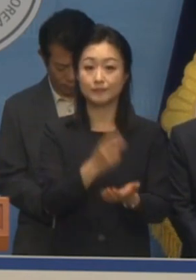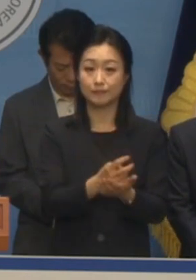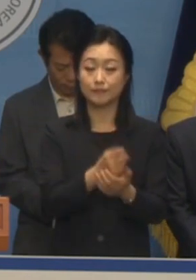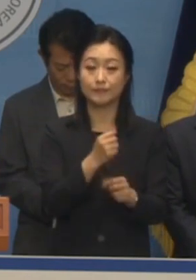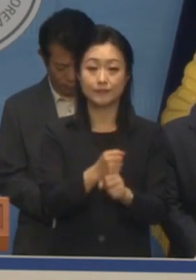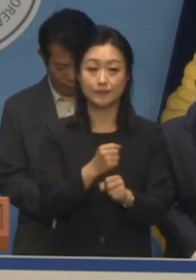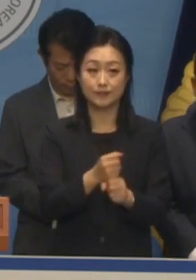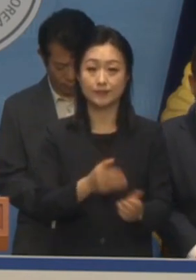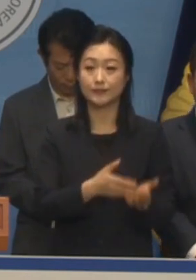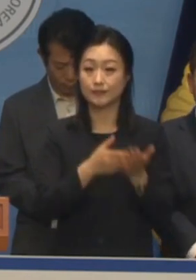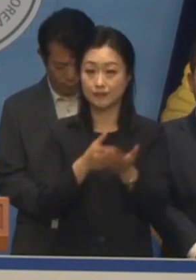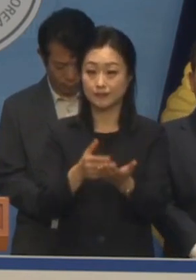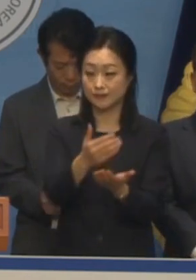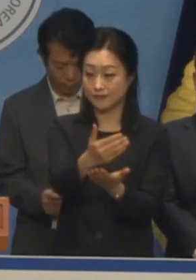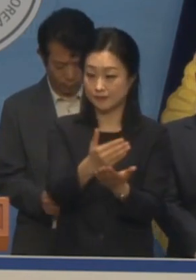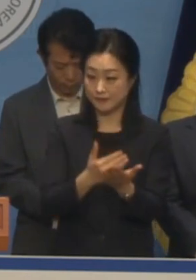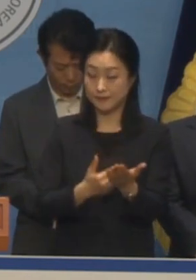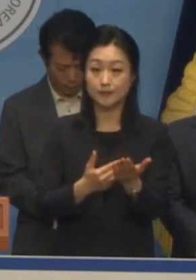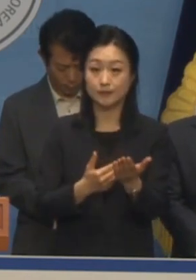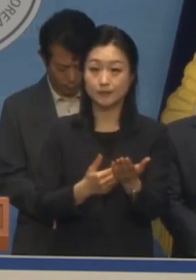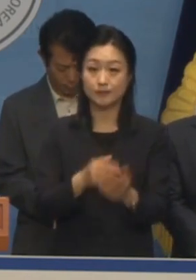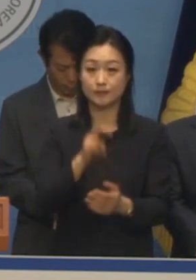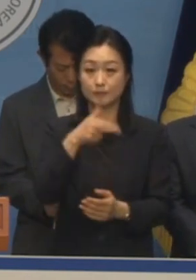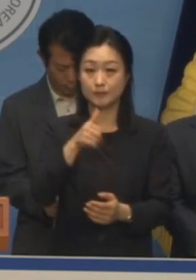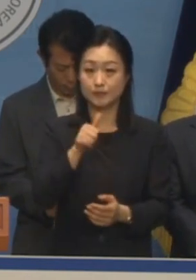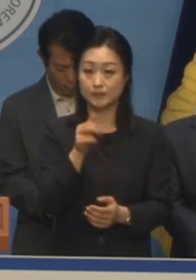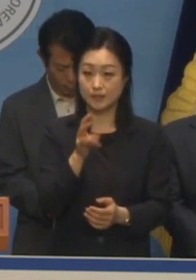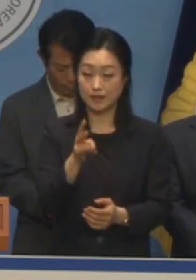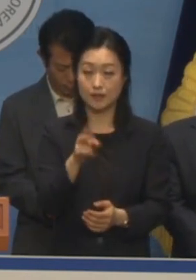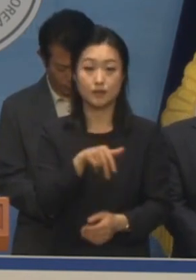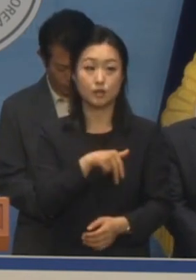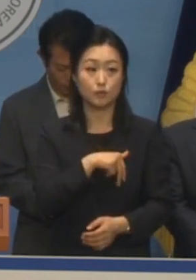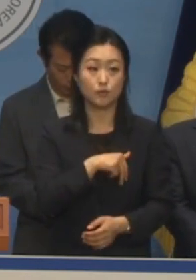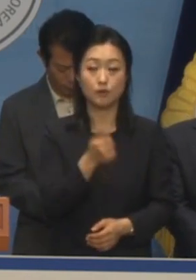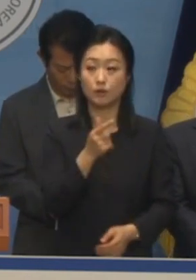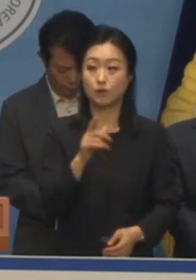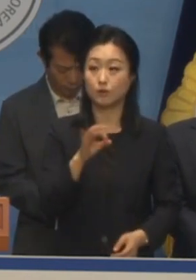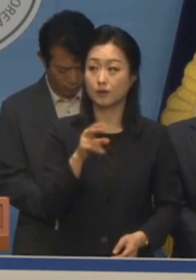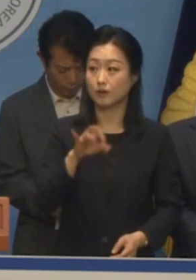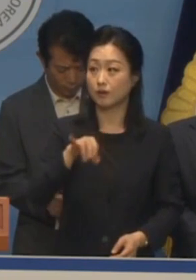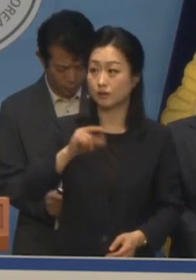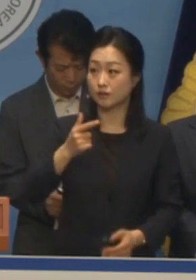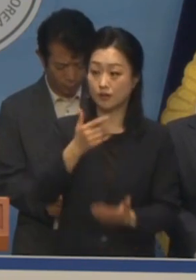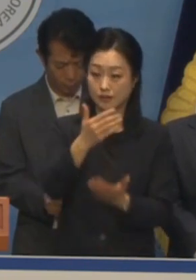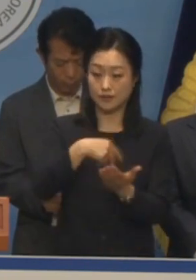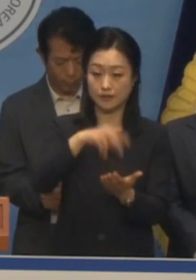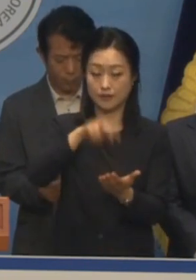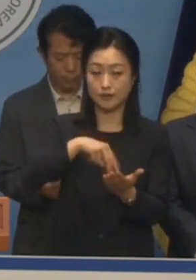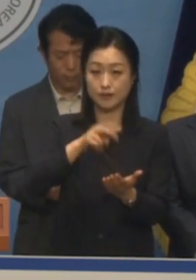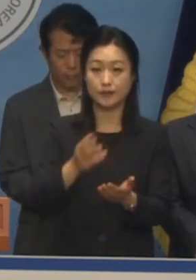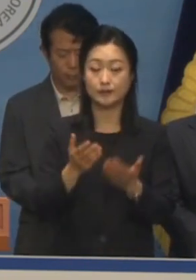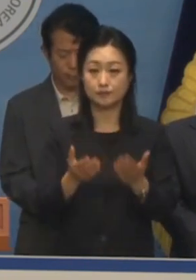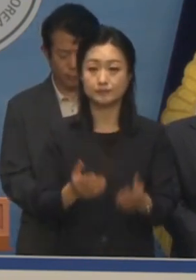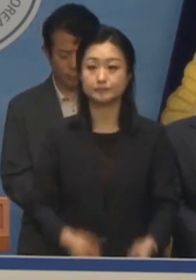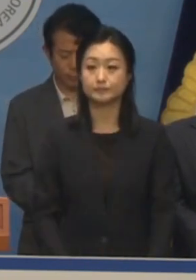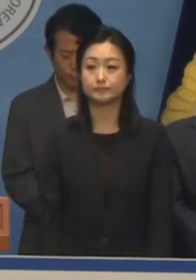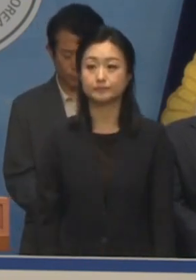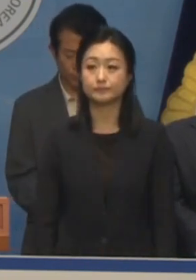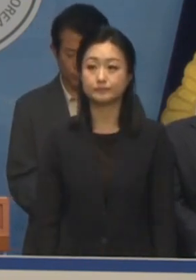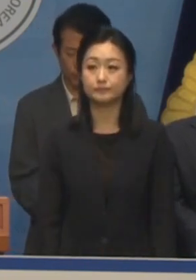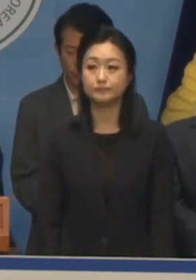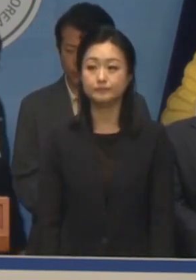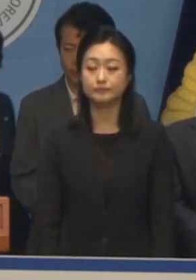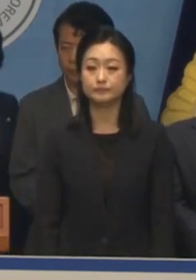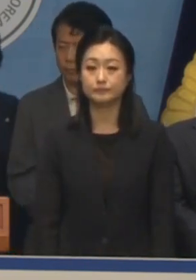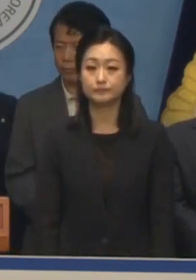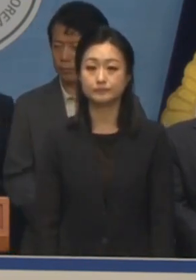촉구하는 기자회견문 낭독을 이해 의원님과 황명선 의원님께서 두 분께서 해주시겠습니다.